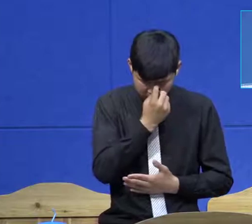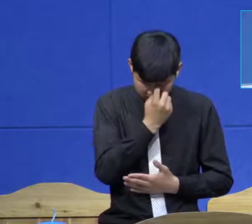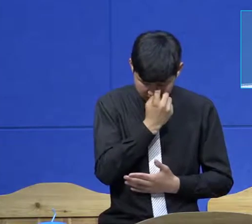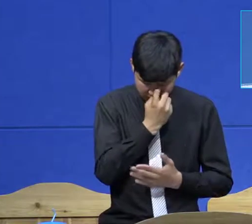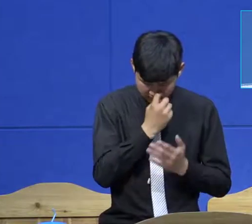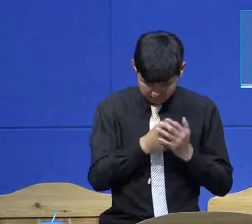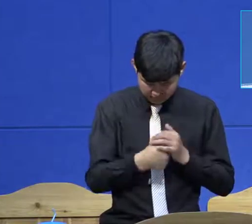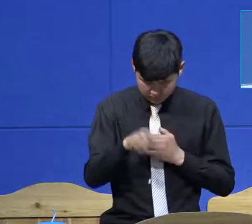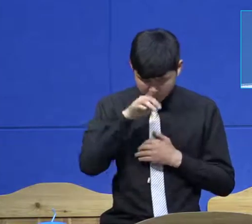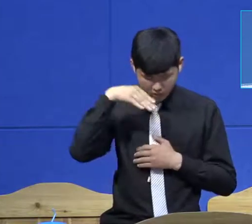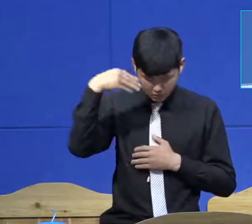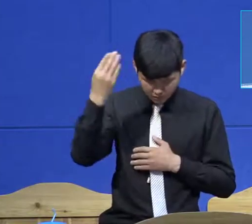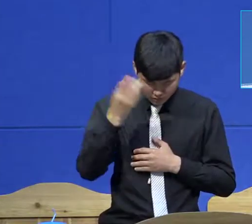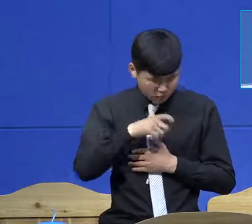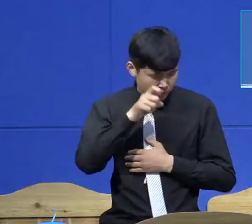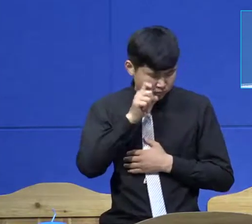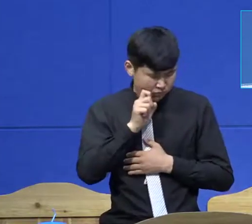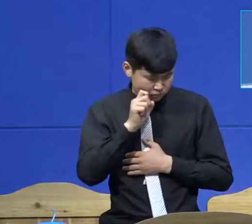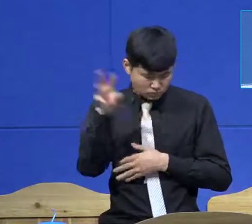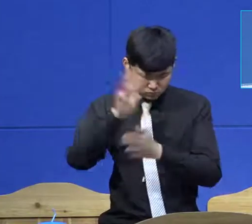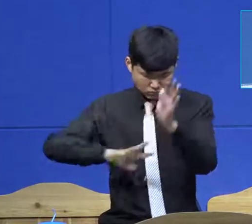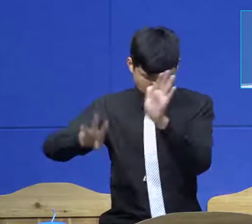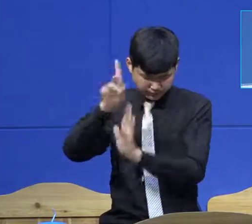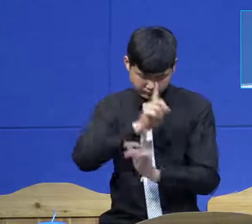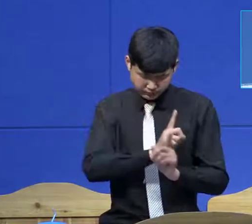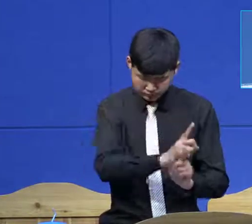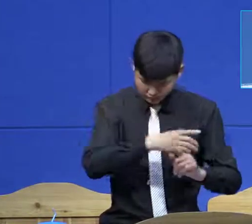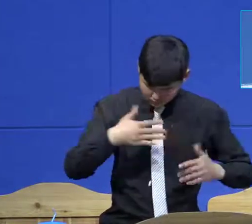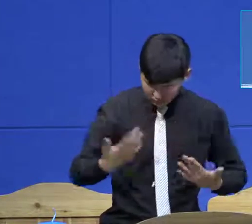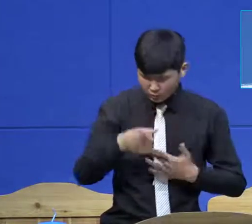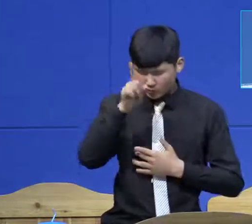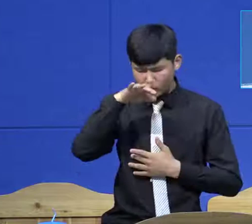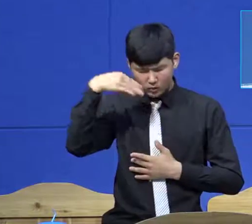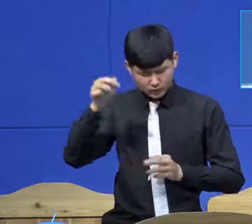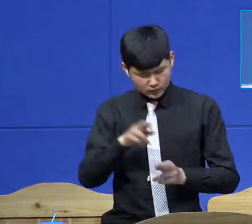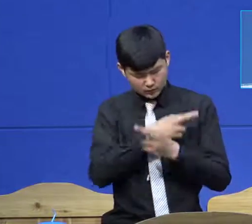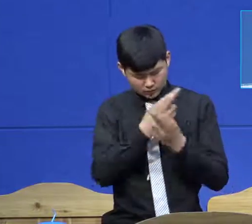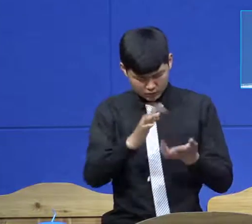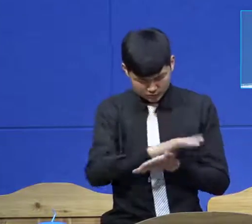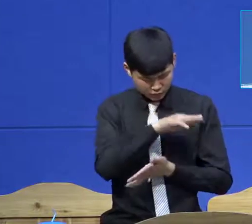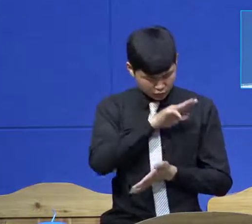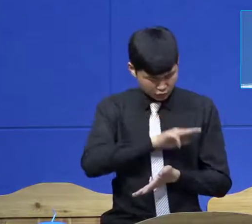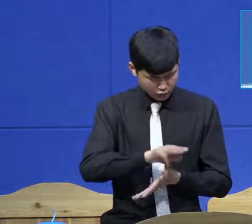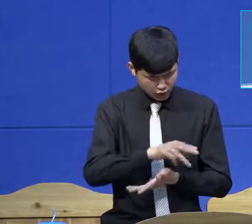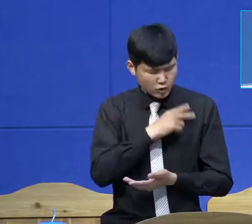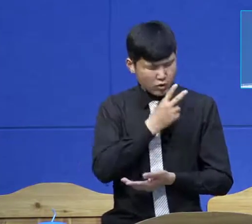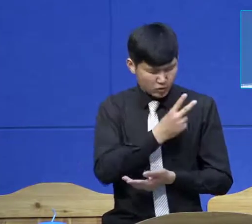бурхан таны хүслийг хүслийн дагуу амьдарч, бурхан таны яруу алдрын төлөө